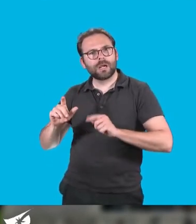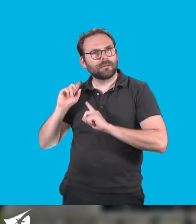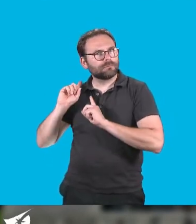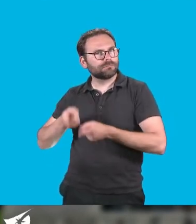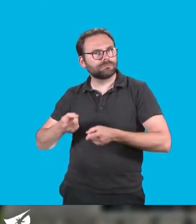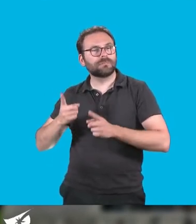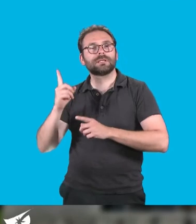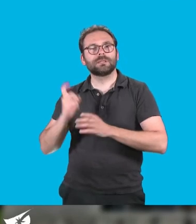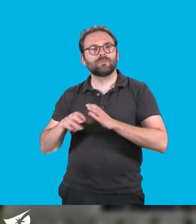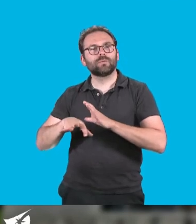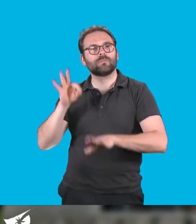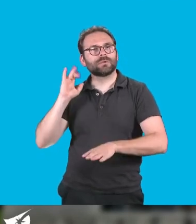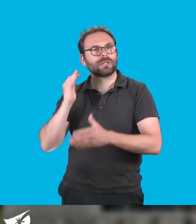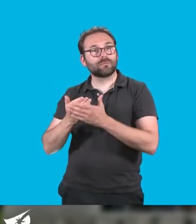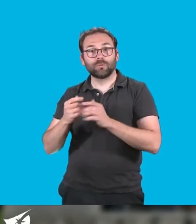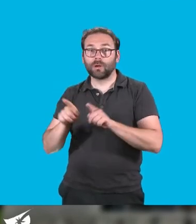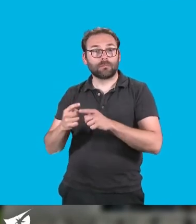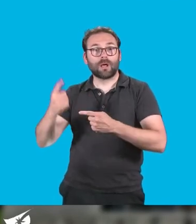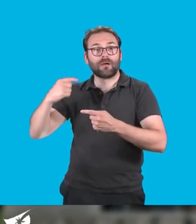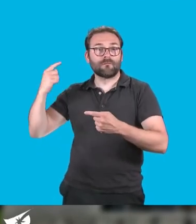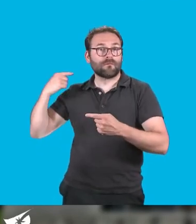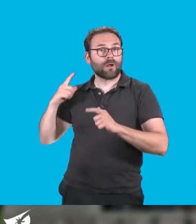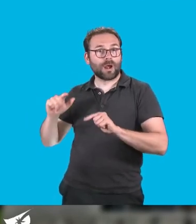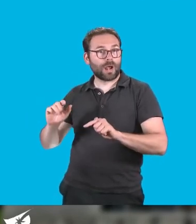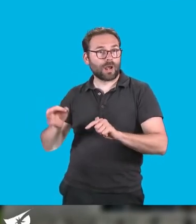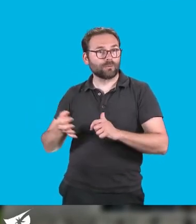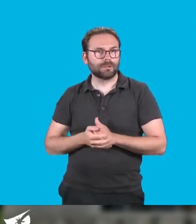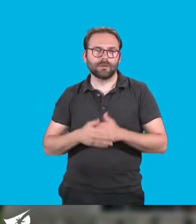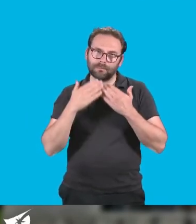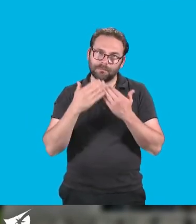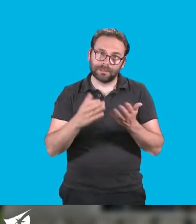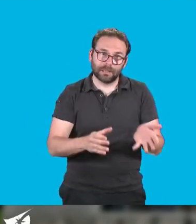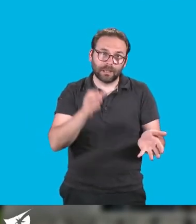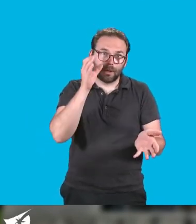début de ce mandat, comme les précédents dans le domaine. Je vous remercie de votre attention.